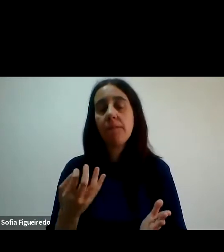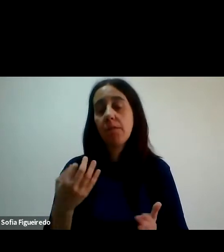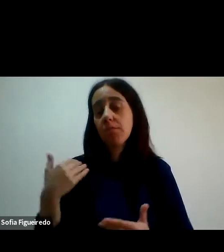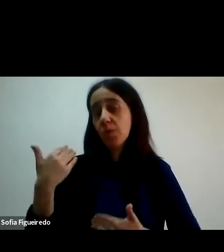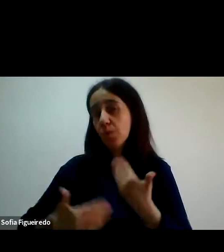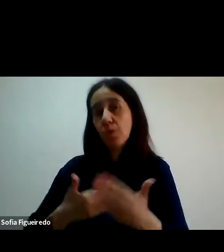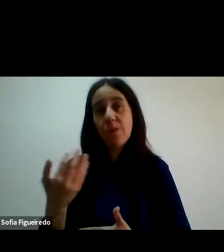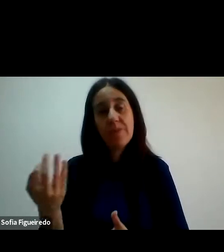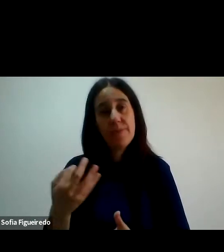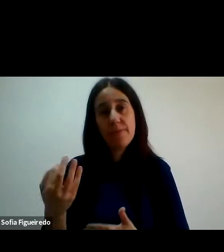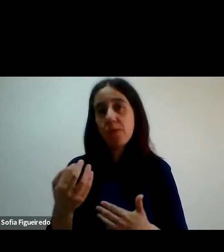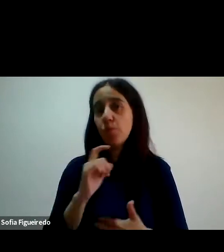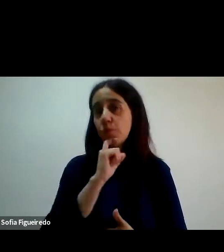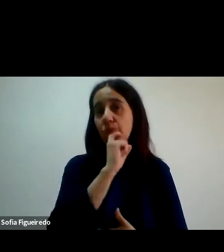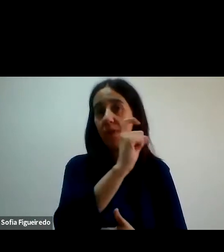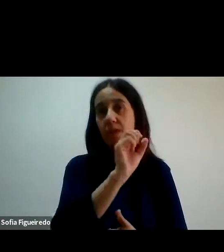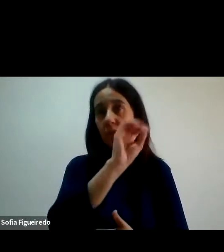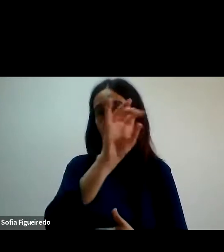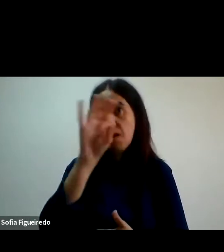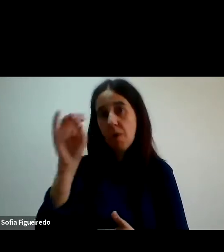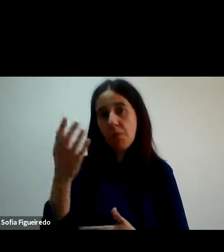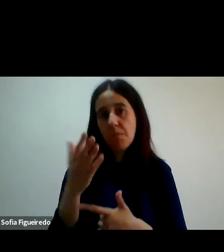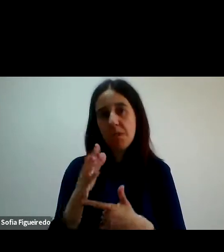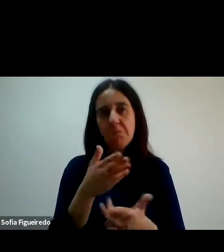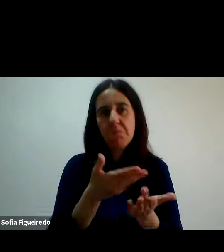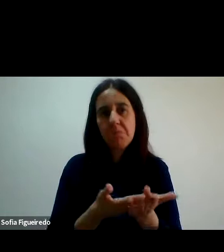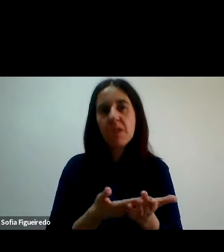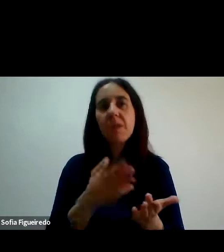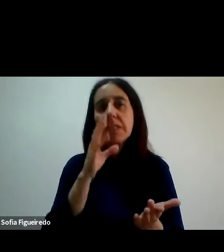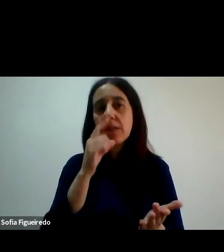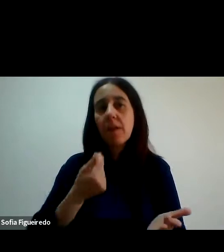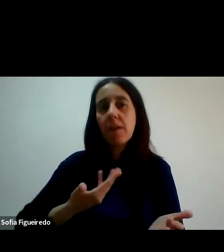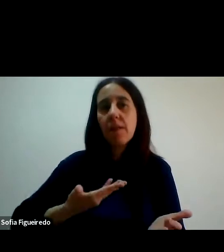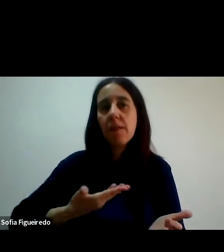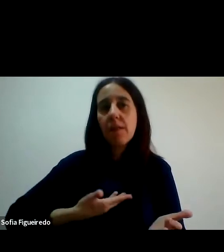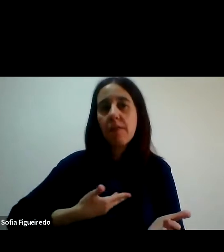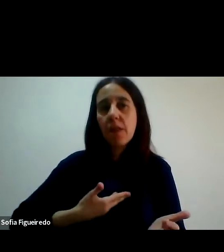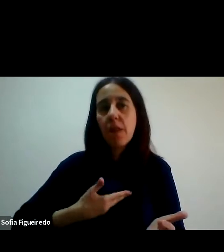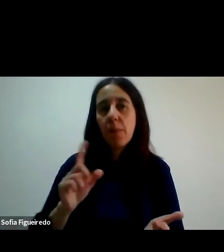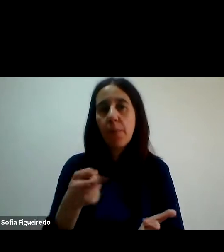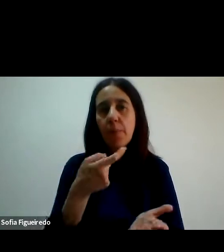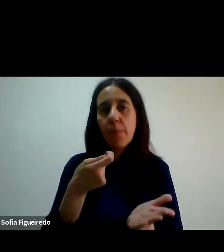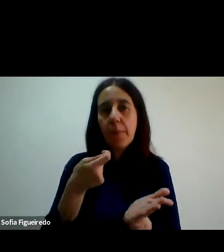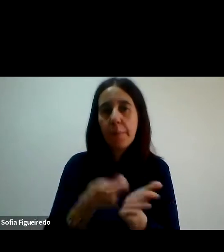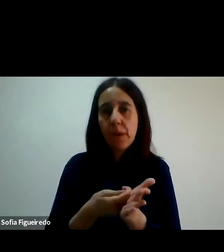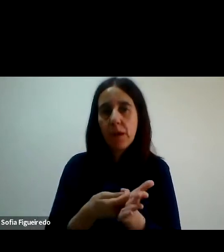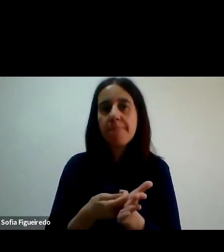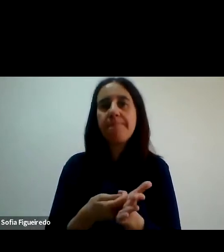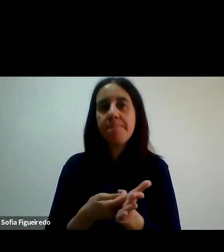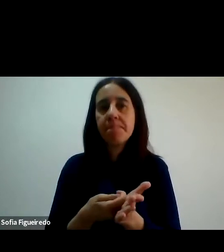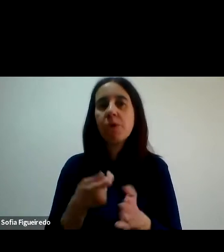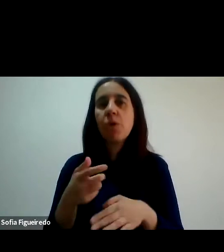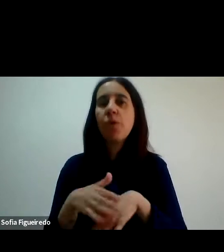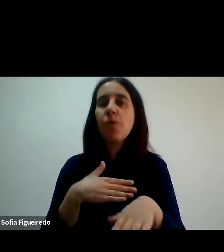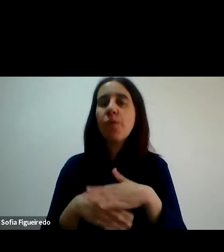mandar efetivamente uma notificação, neste caso na área das injunções, ou seja, quando há dívidas para pagar, e neste processo o que foi feito foi,